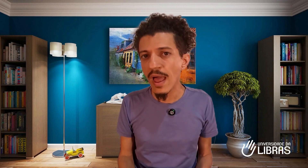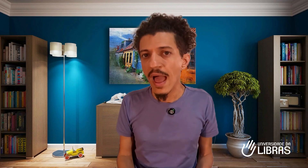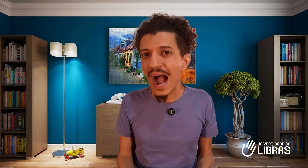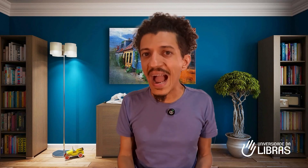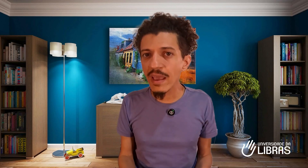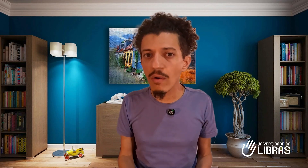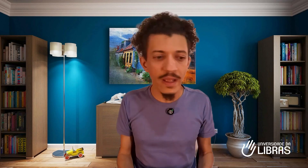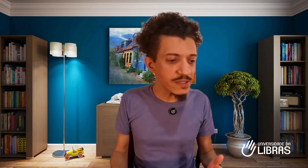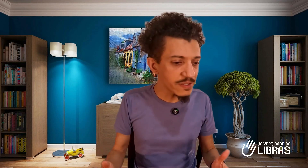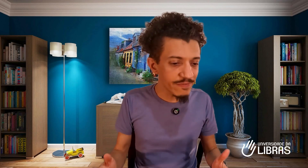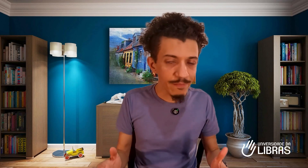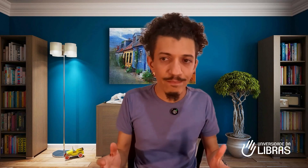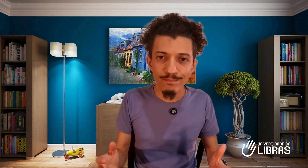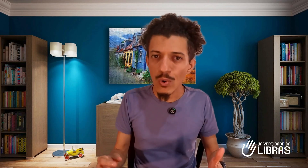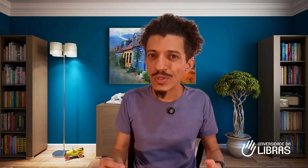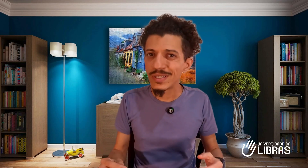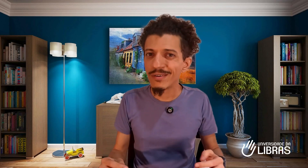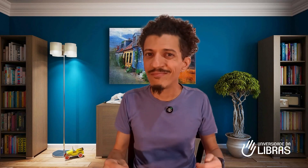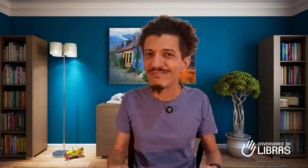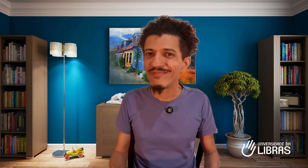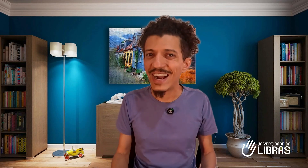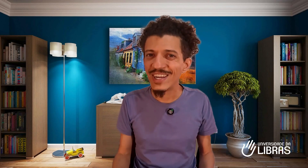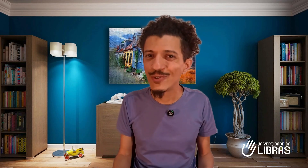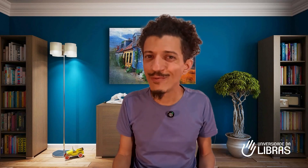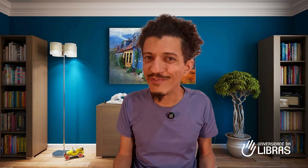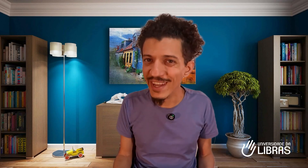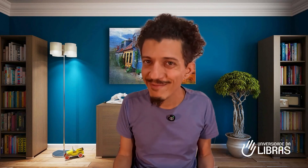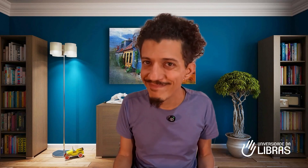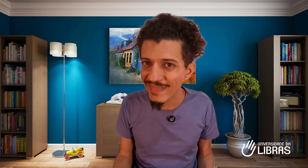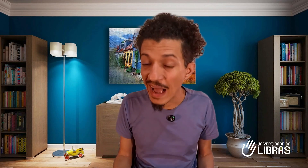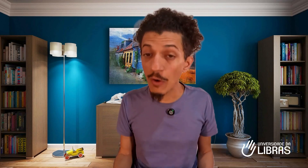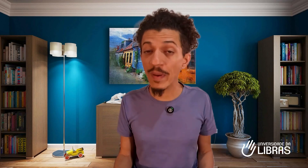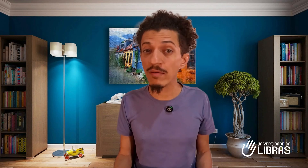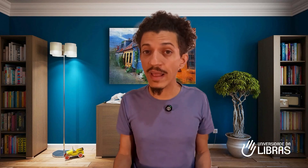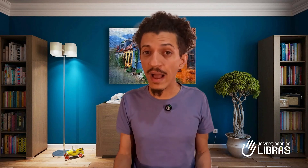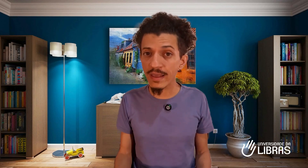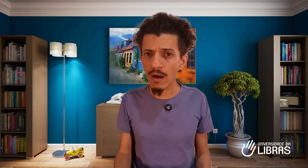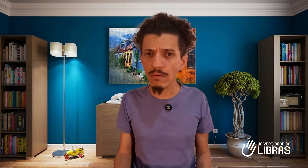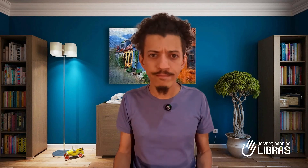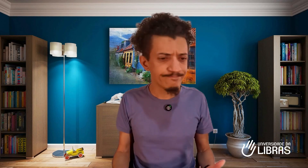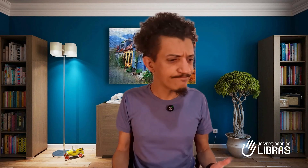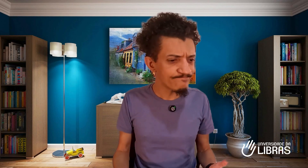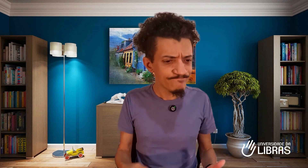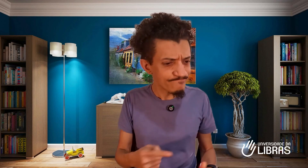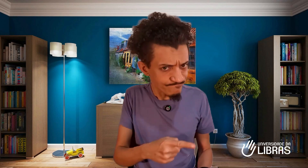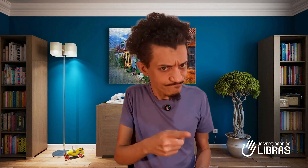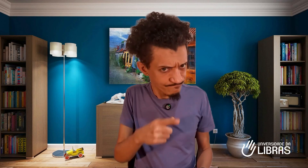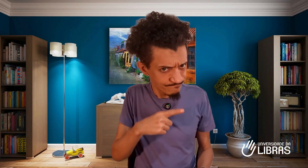aí eu olhei assim, poxa, vai chover. Aí eu perguntei a Raquel,